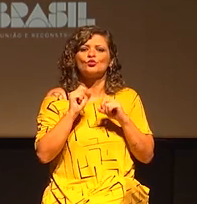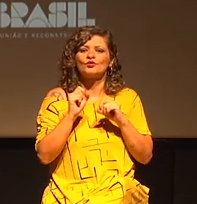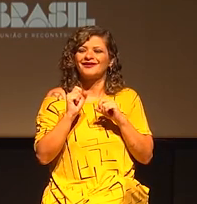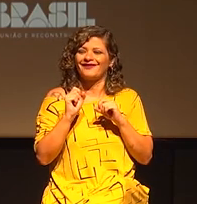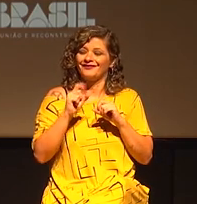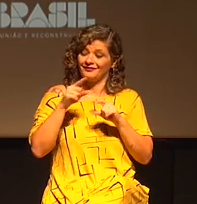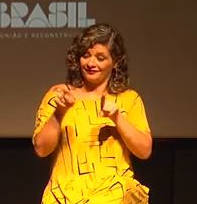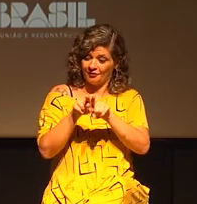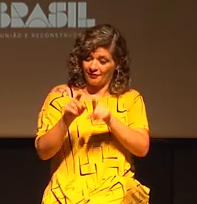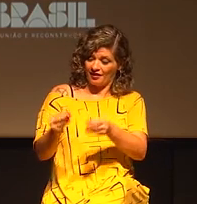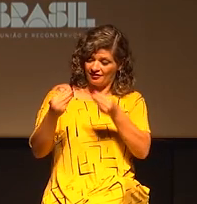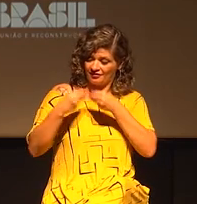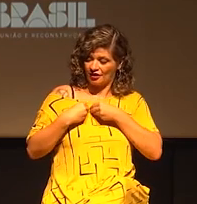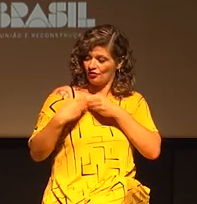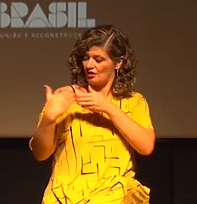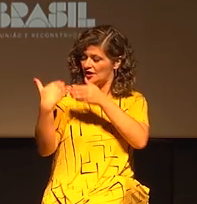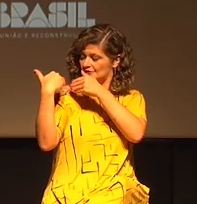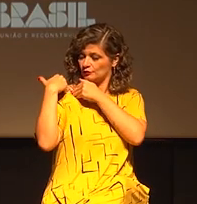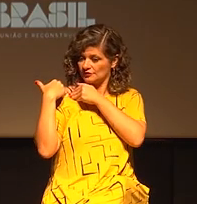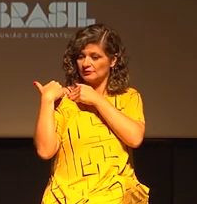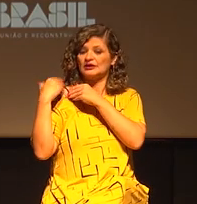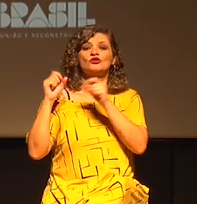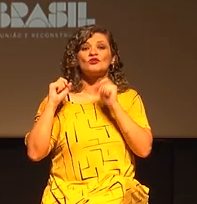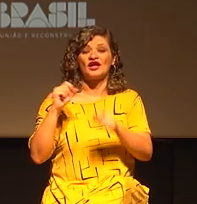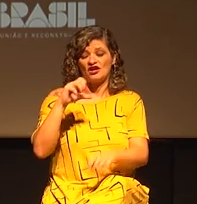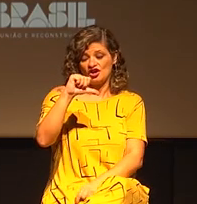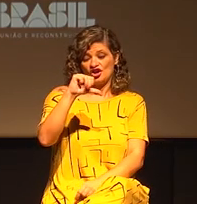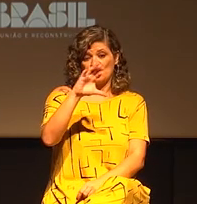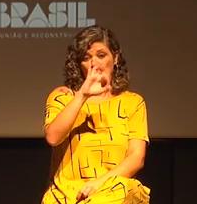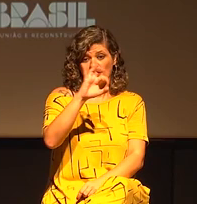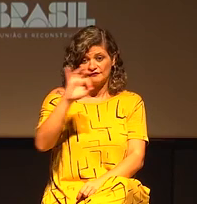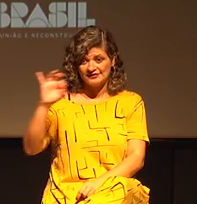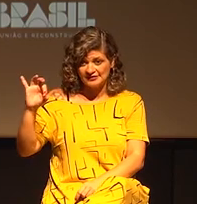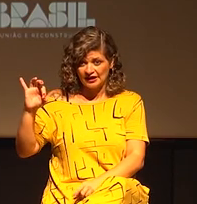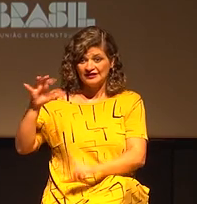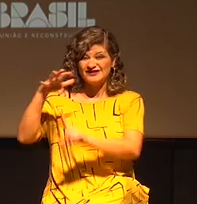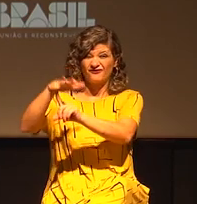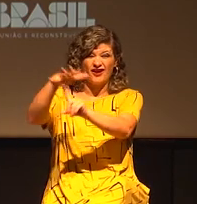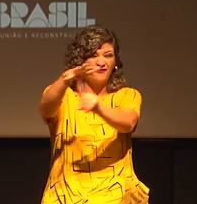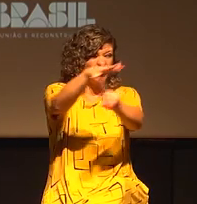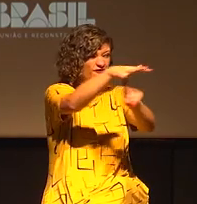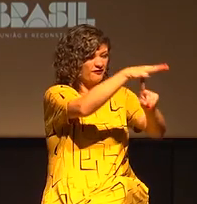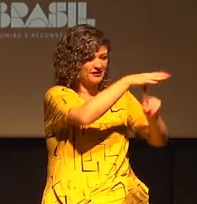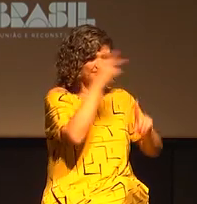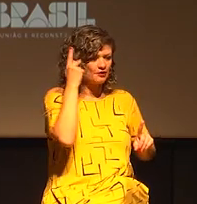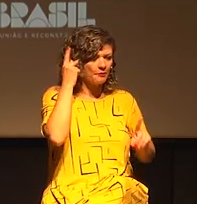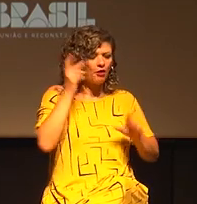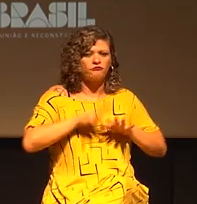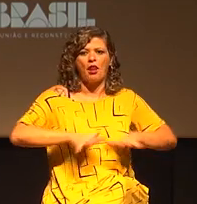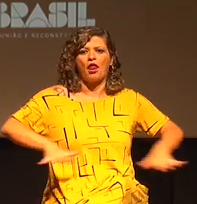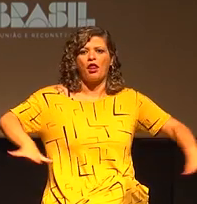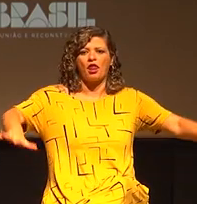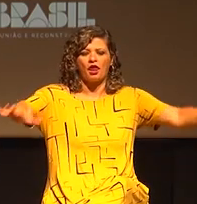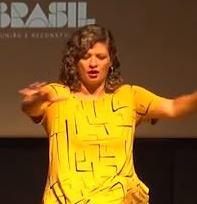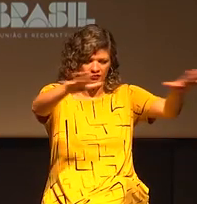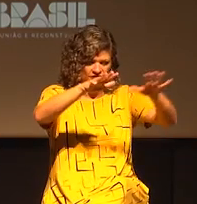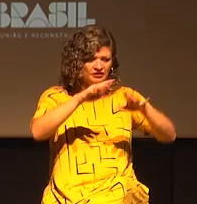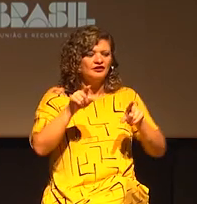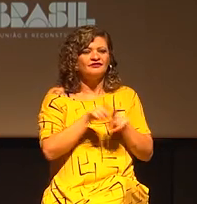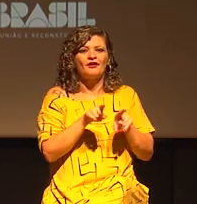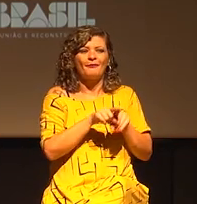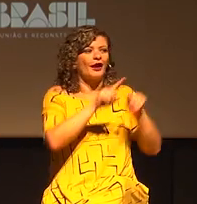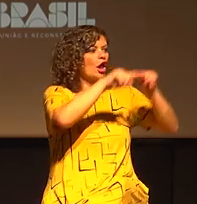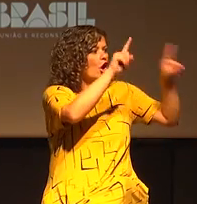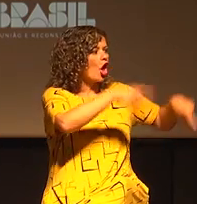guarda-chuva as 900 feiras livres da cidade tipo ah que bom eh os sacolões